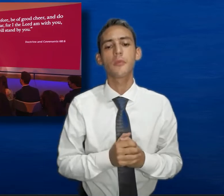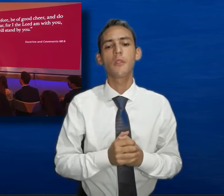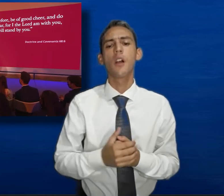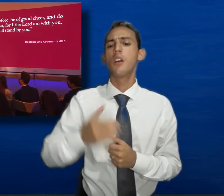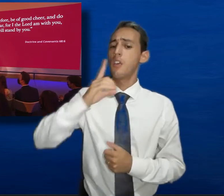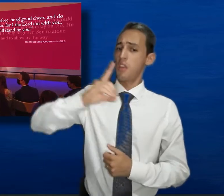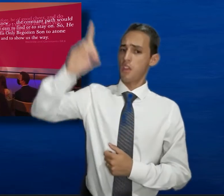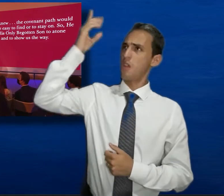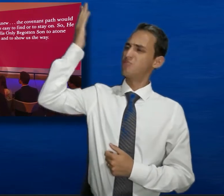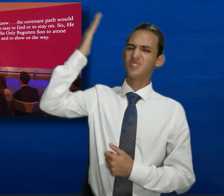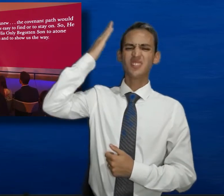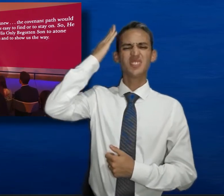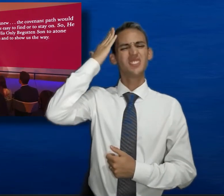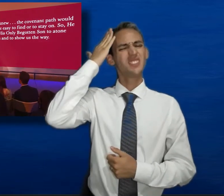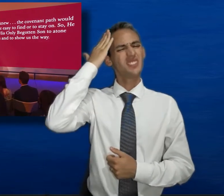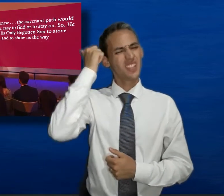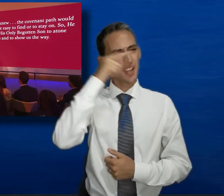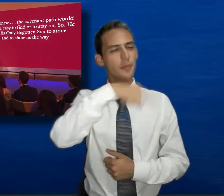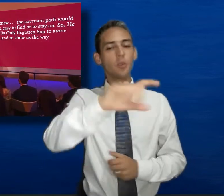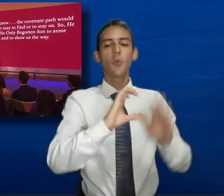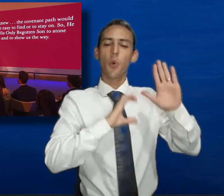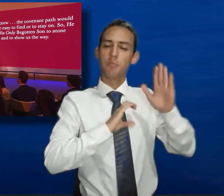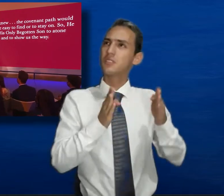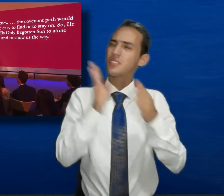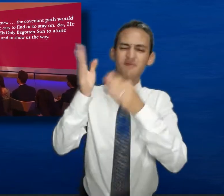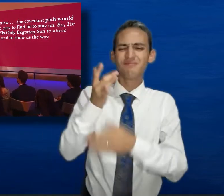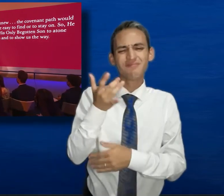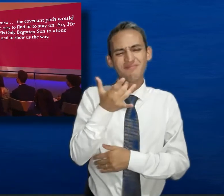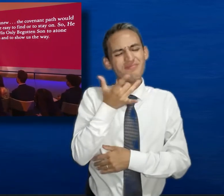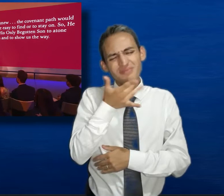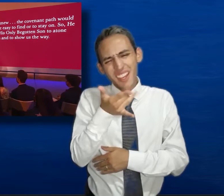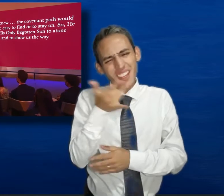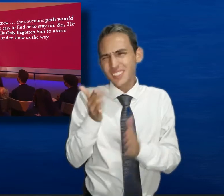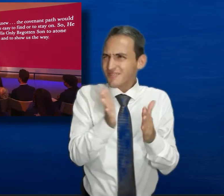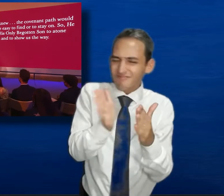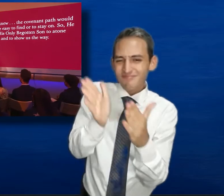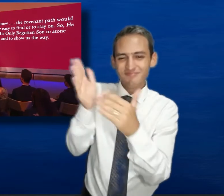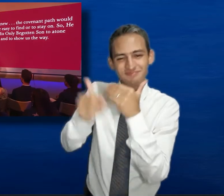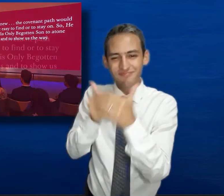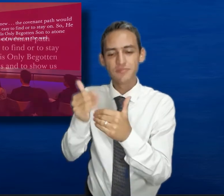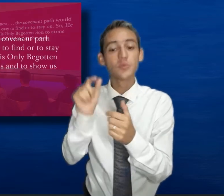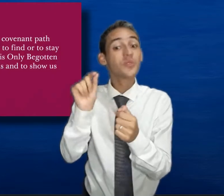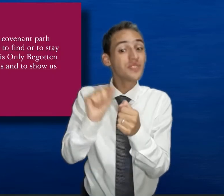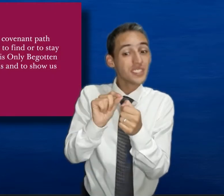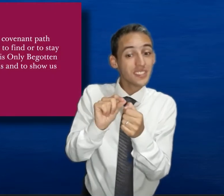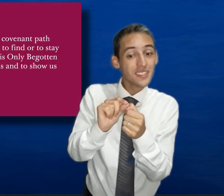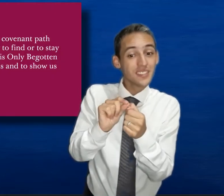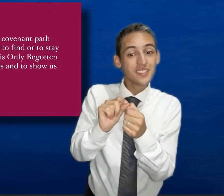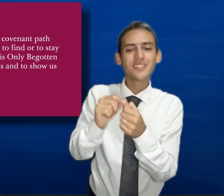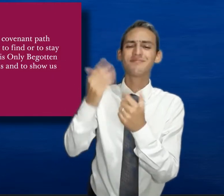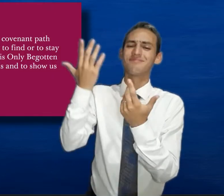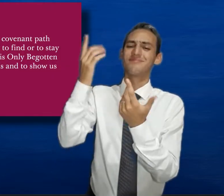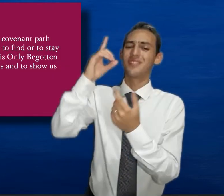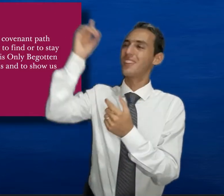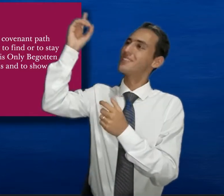aqui hoje do presidente Nelson. Ele disse, Deus sabia que o caminho do convênio não seria fácil de encontrar ou